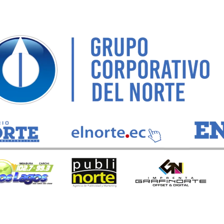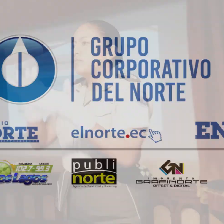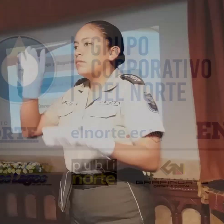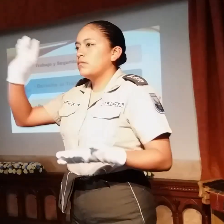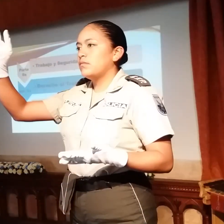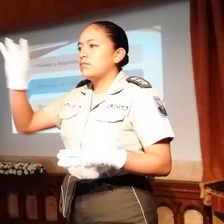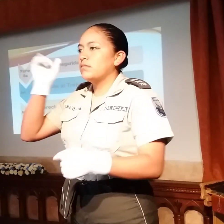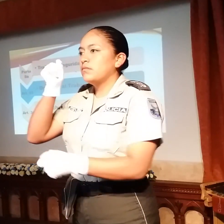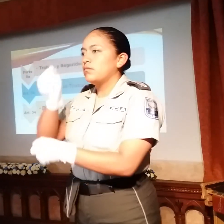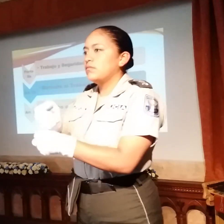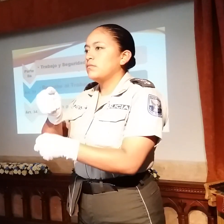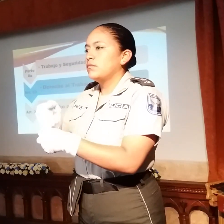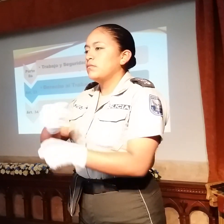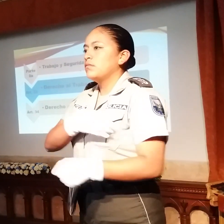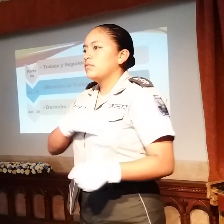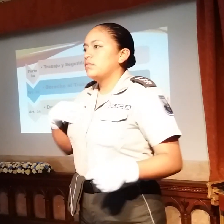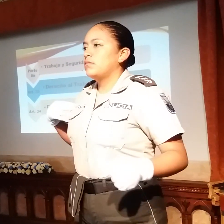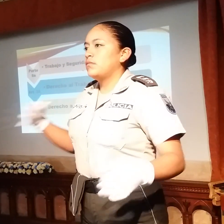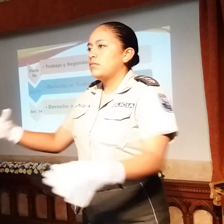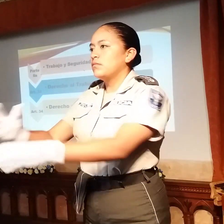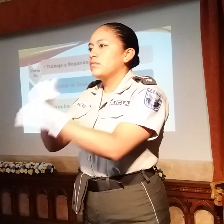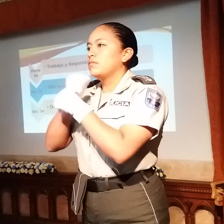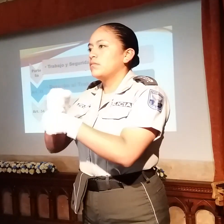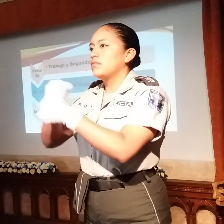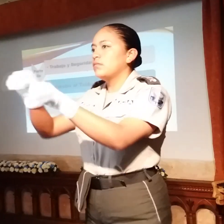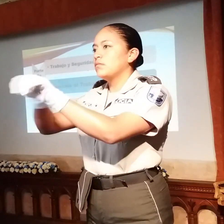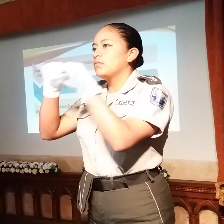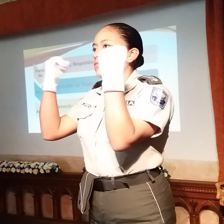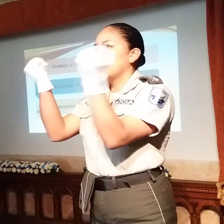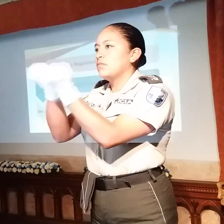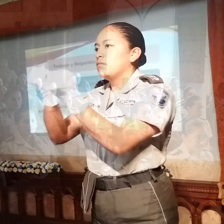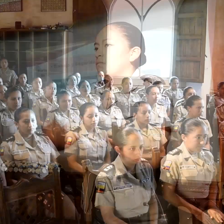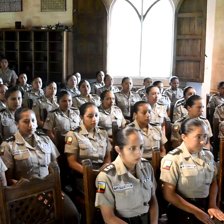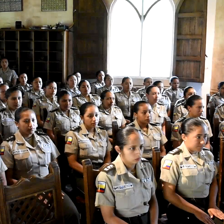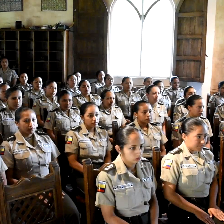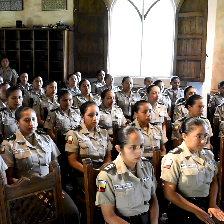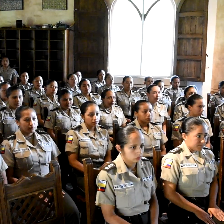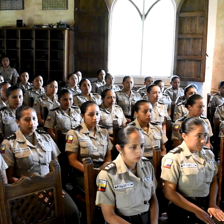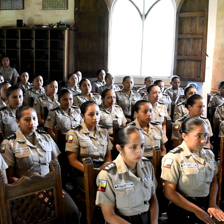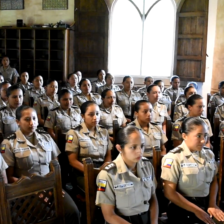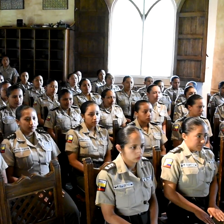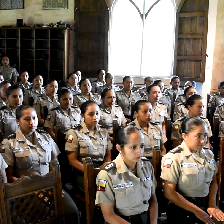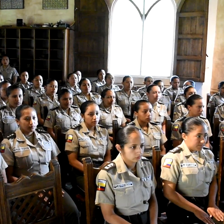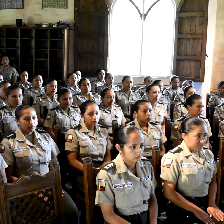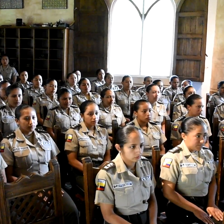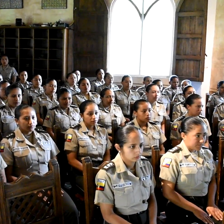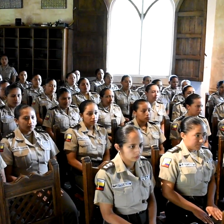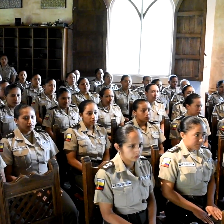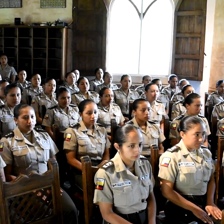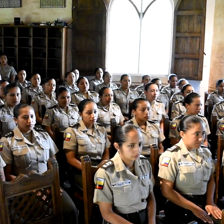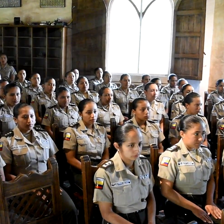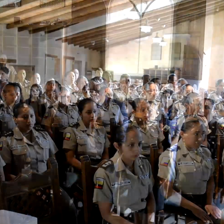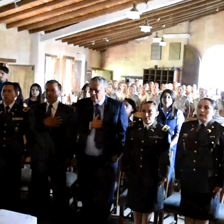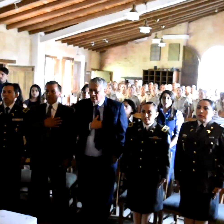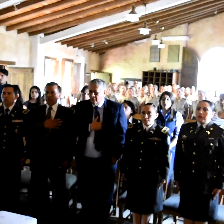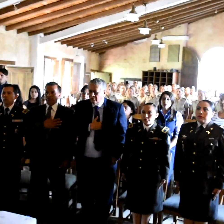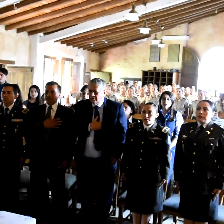30 aspirantes a policía de la Escuela de Formación Sargento II Darwin Davida en Rango a Rango se capacitaron en lenguaje de señas.